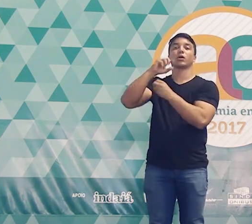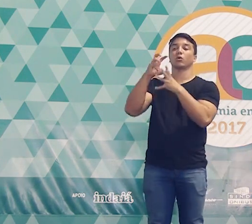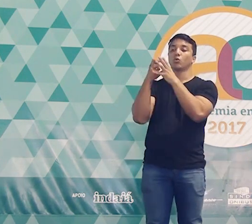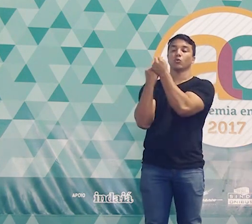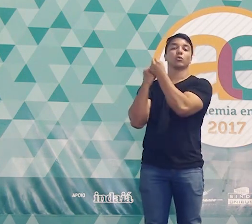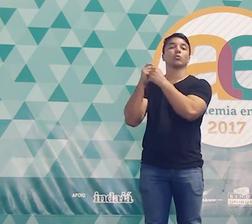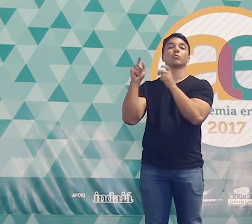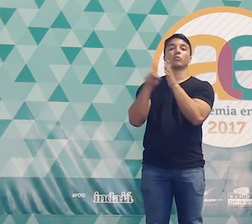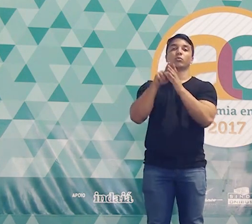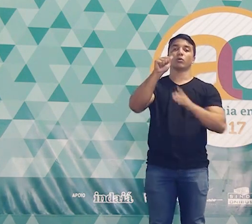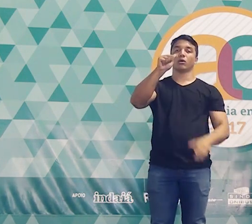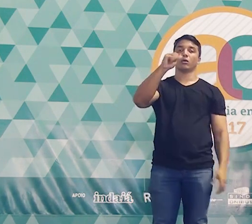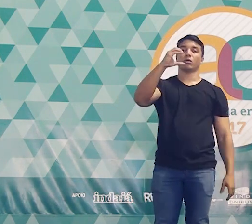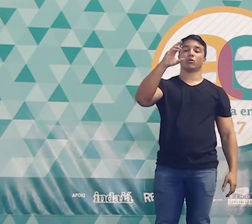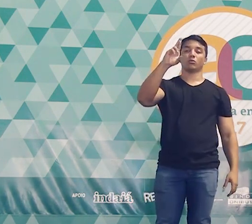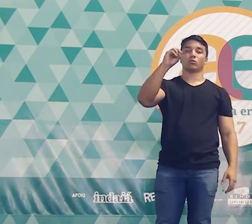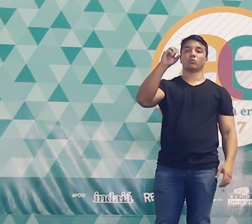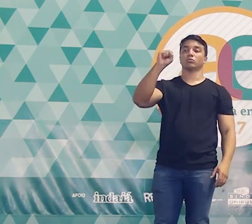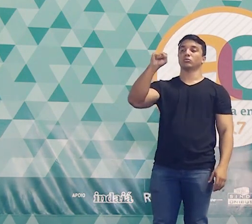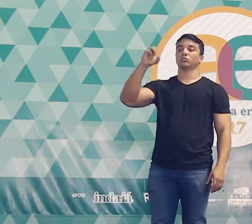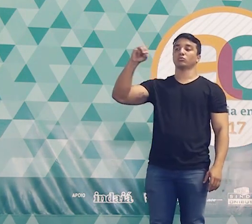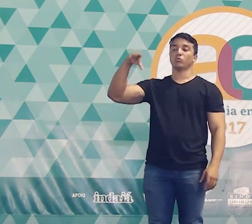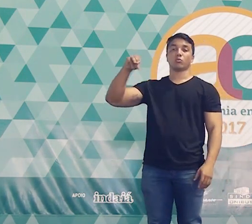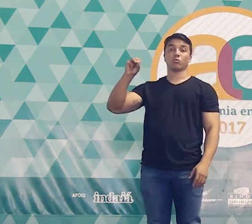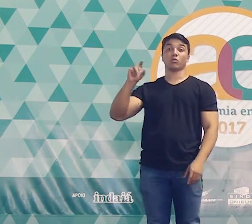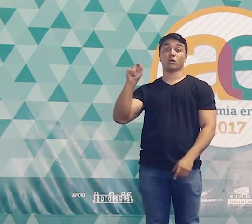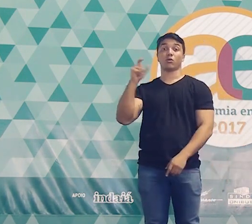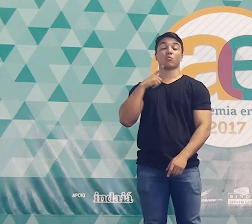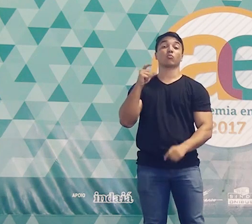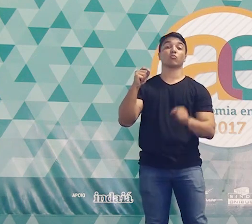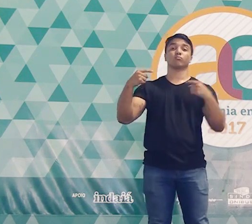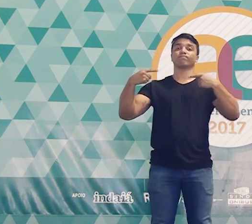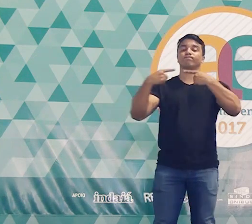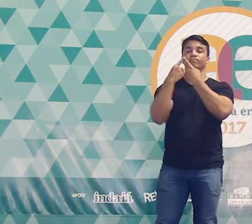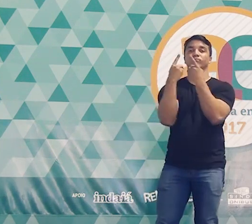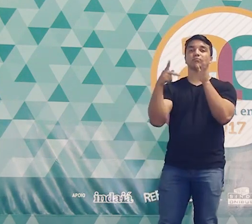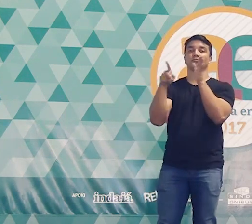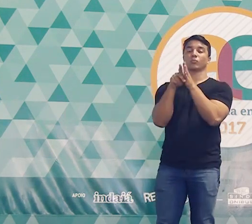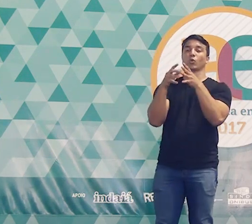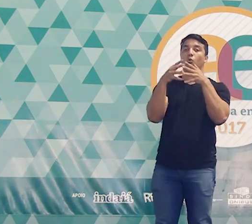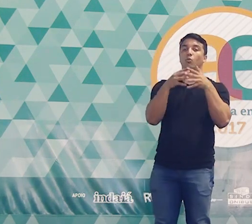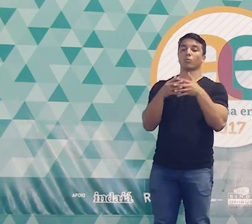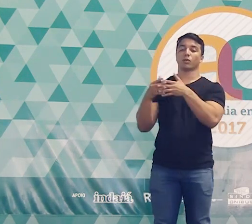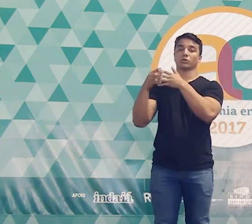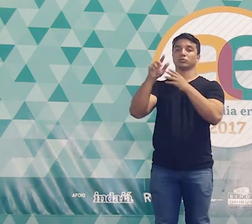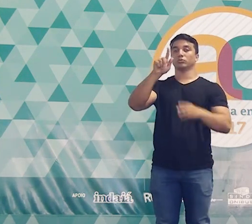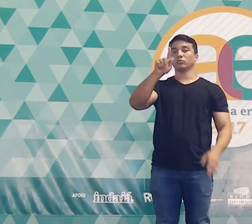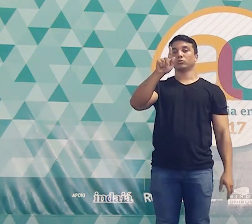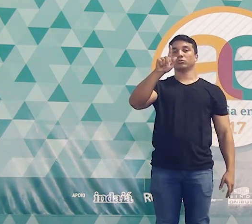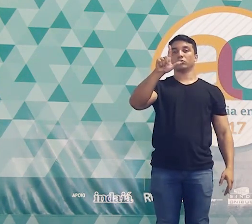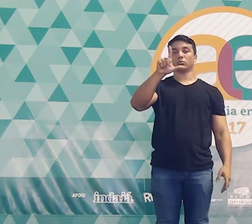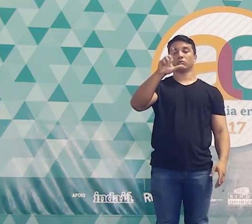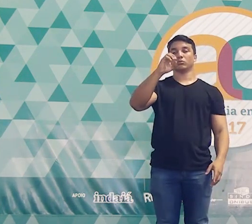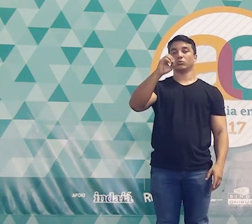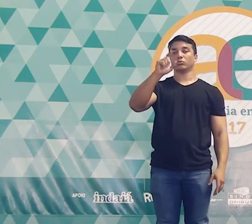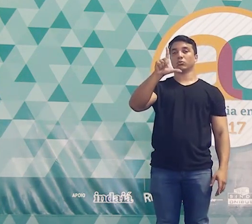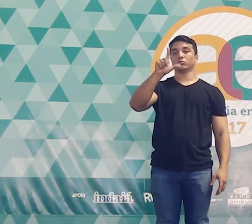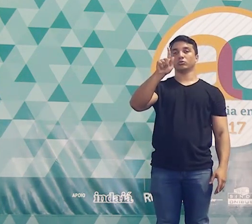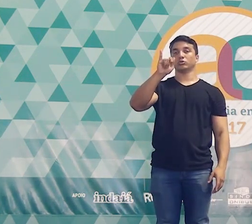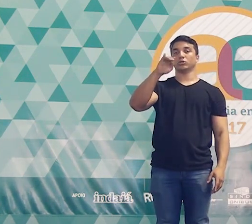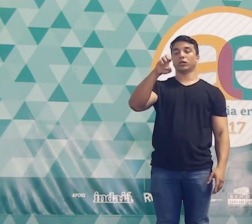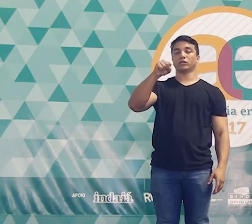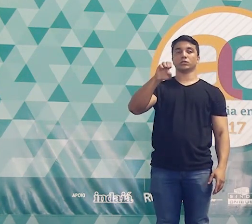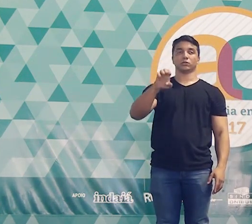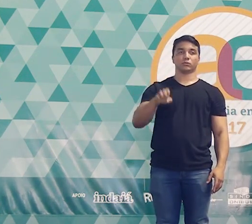essa camada é o acrossomo. O acrossomo ele é formado a partir do complexo golgiense, tá bom? Vamos ver